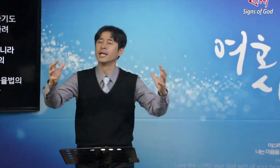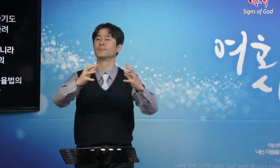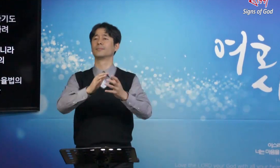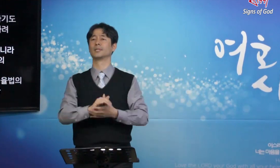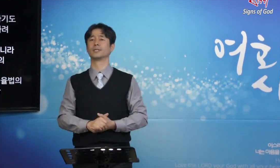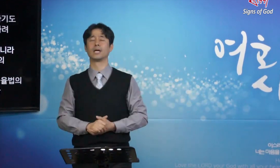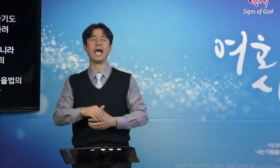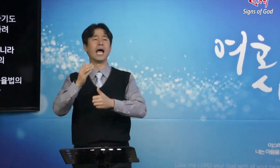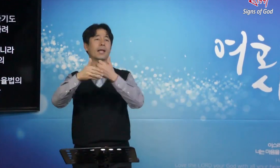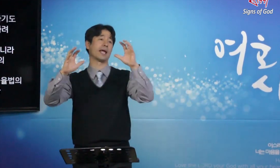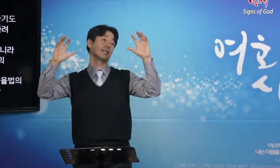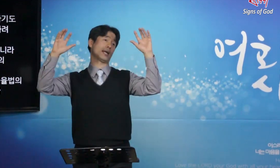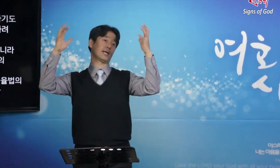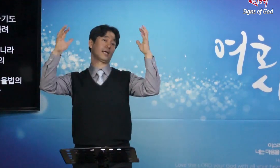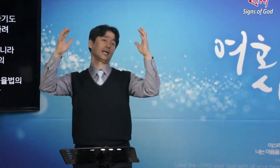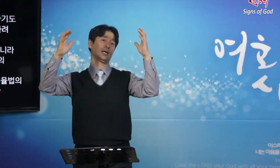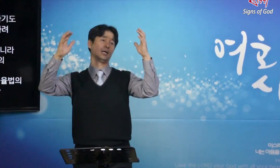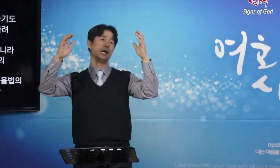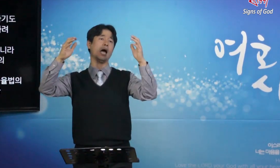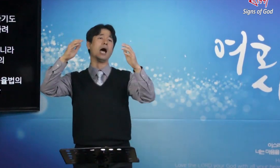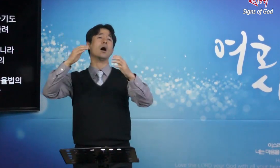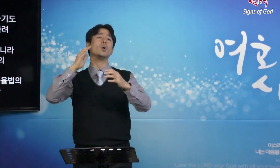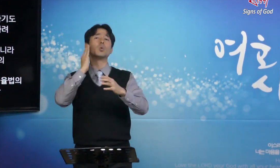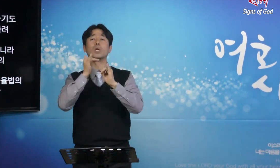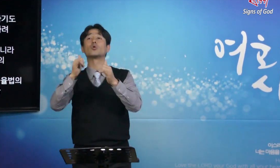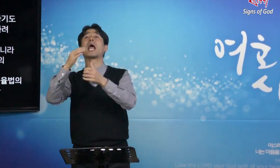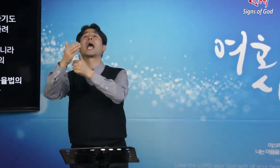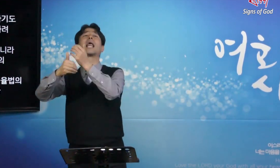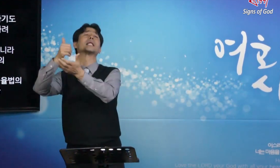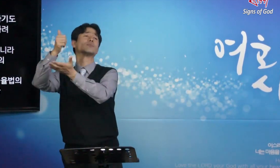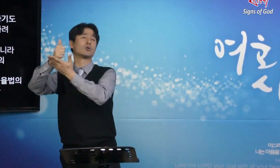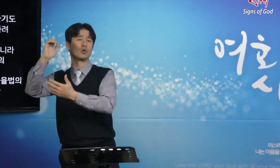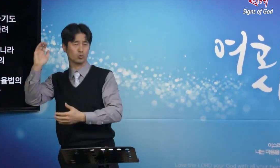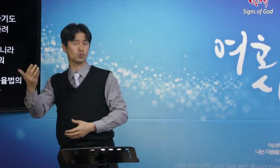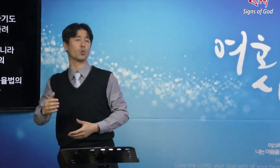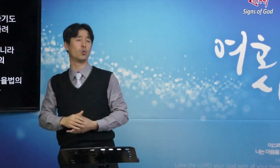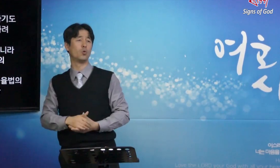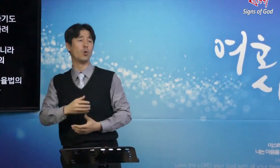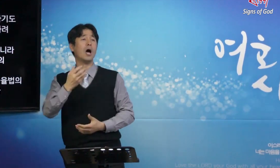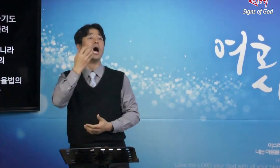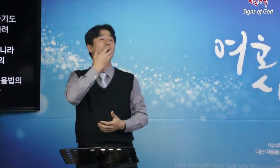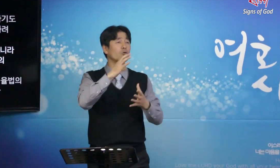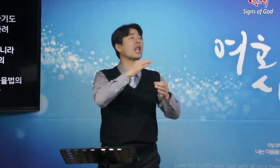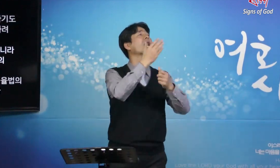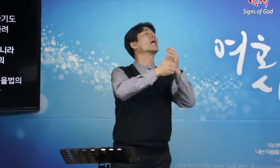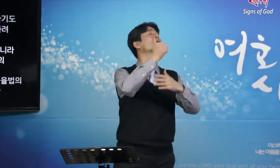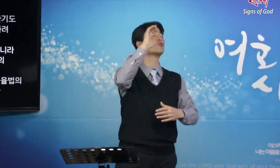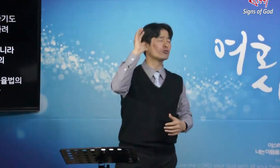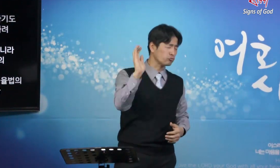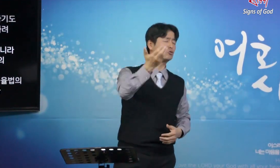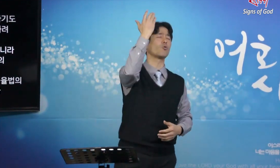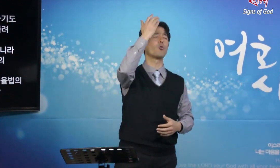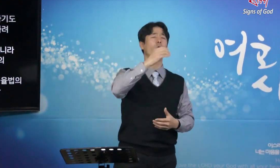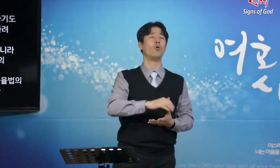함께 아우르는 하나님의 나라가 농인의 하나님, 청인의 하나님,